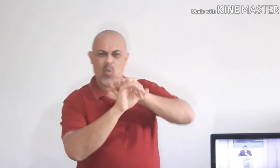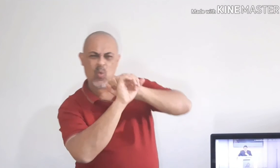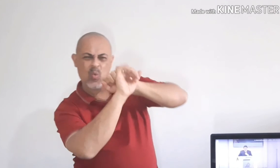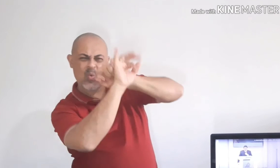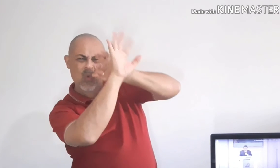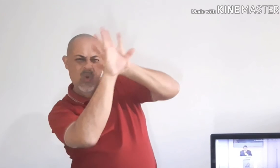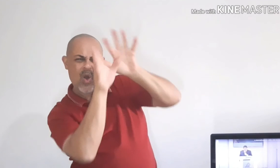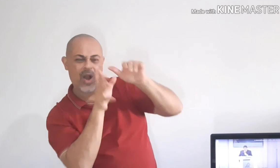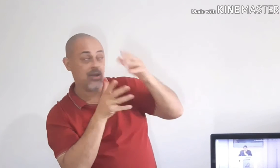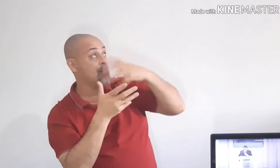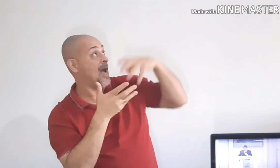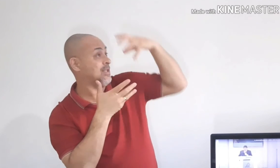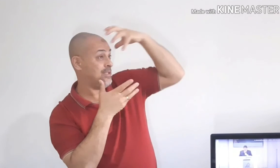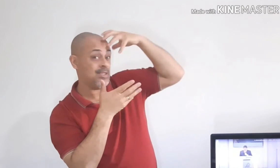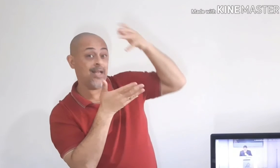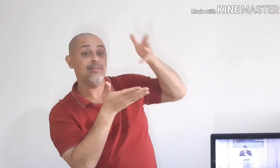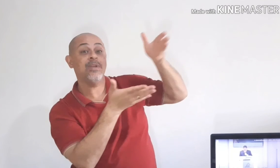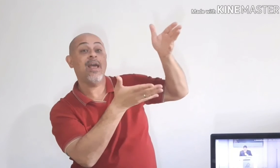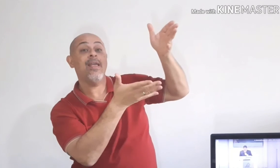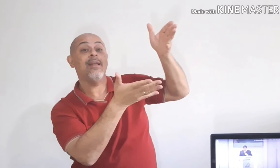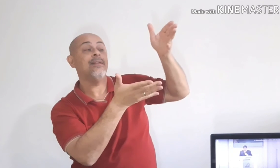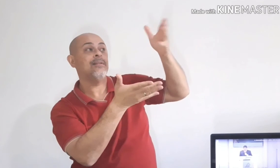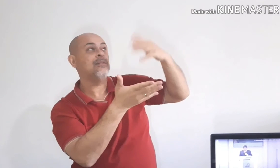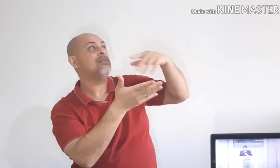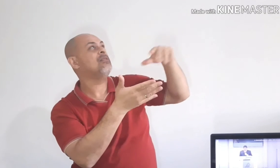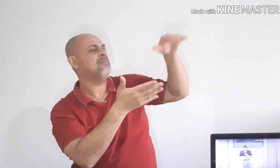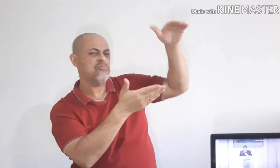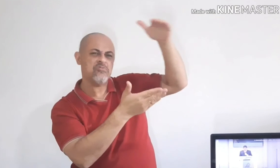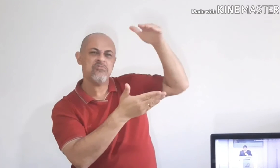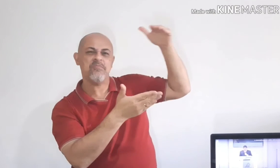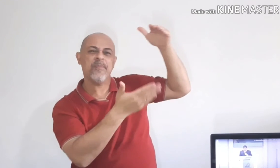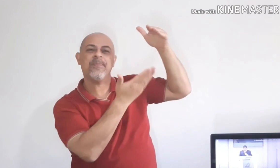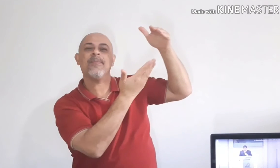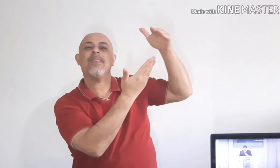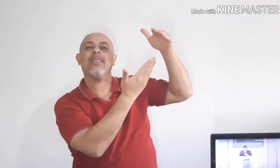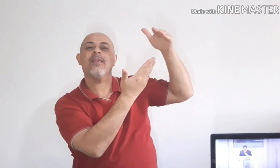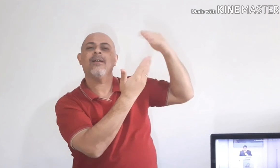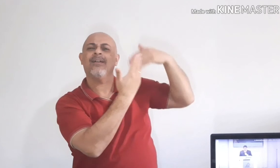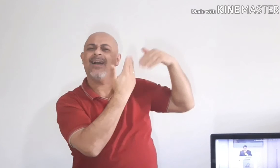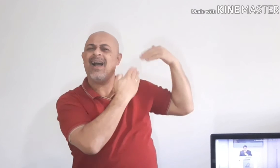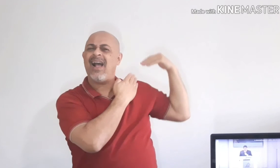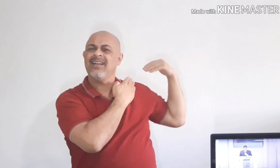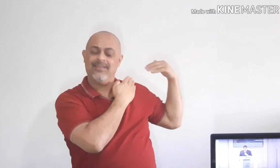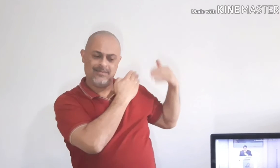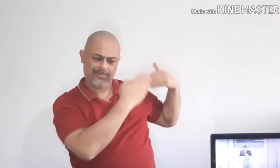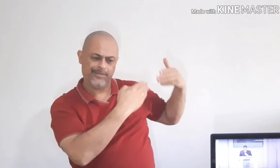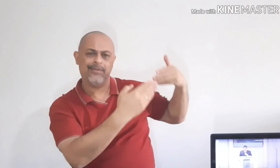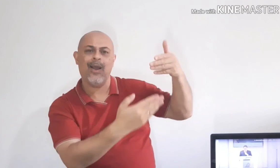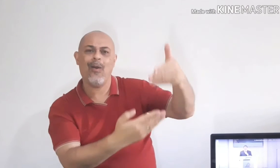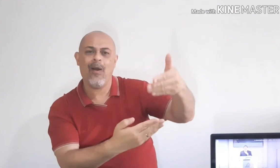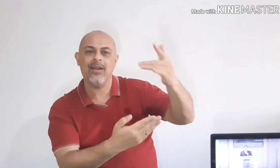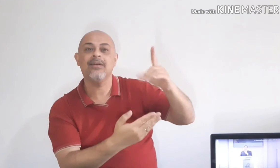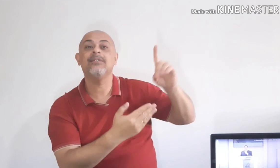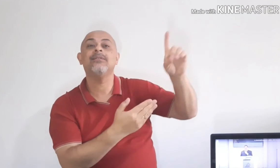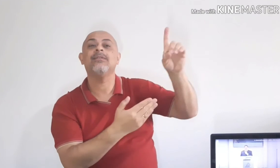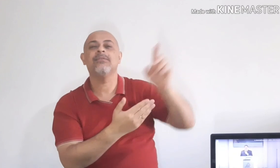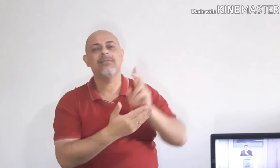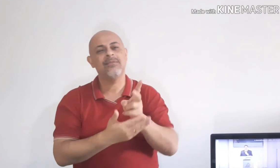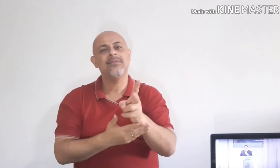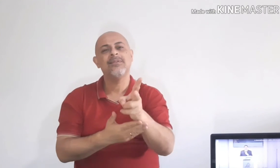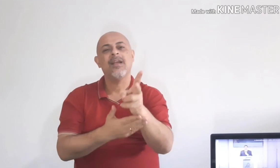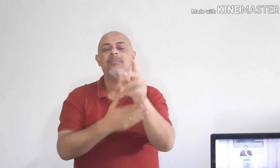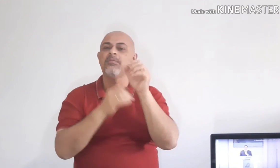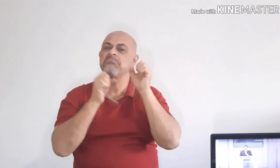majestade, império e soberania, ante de todas as eras, e agora, e por todos